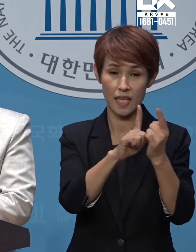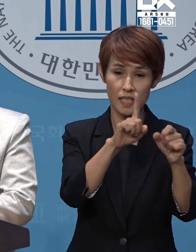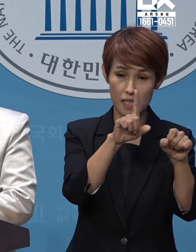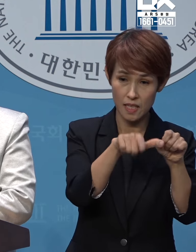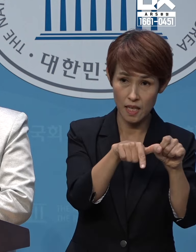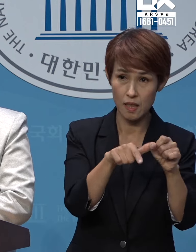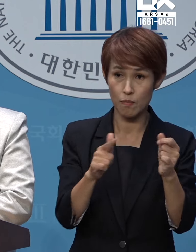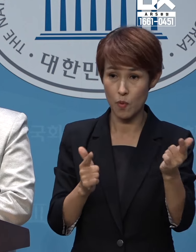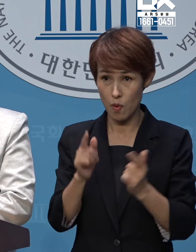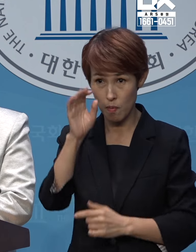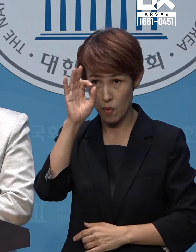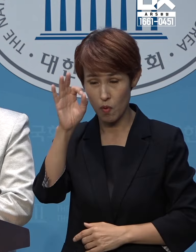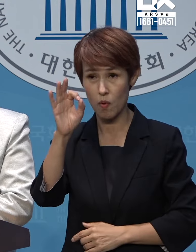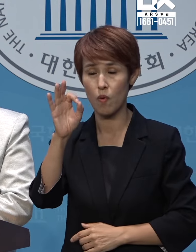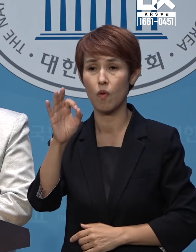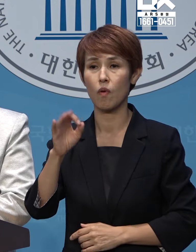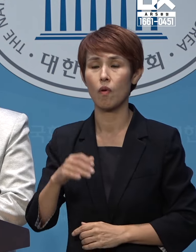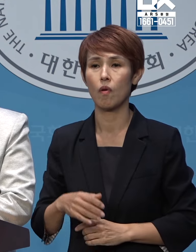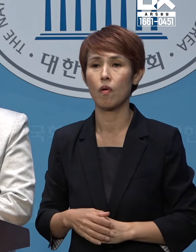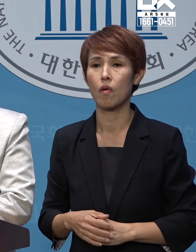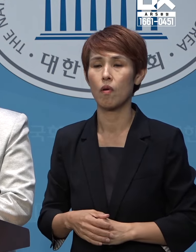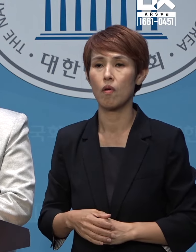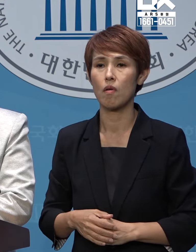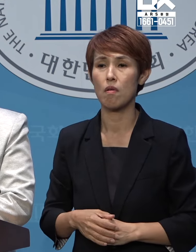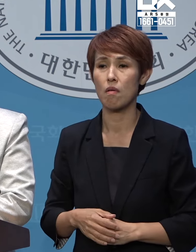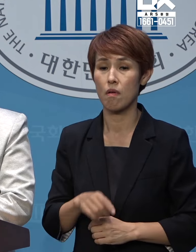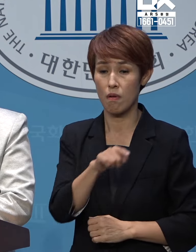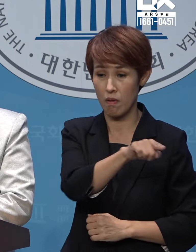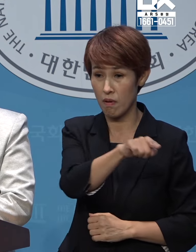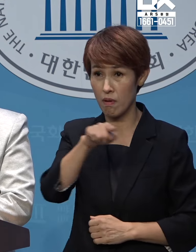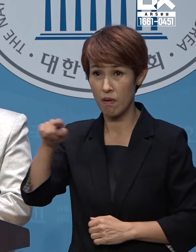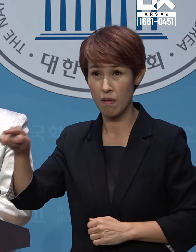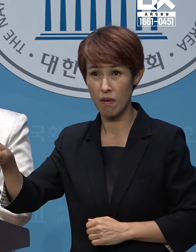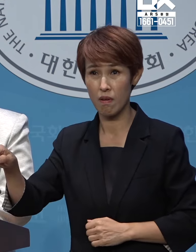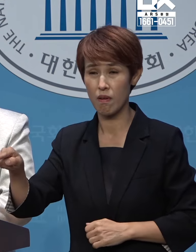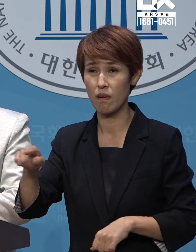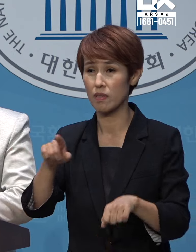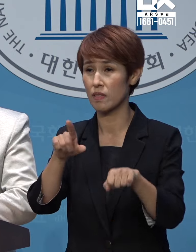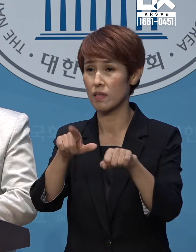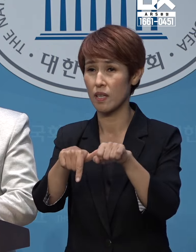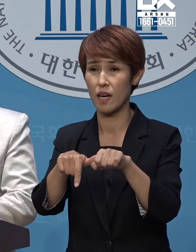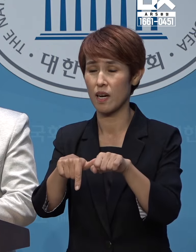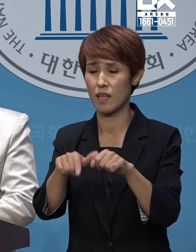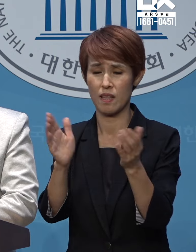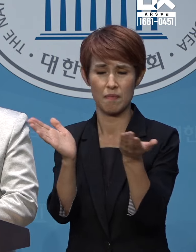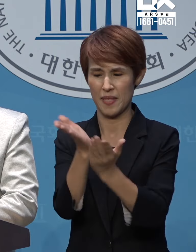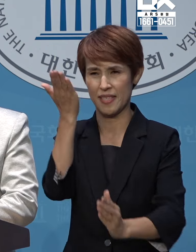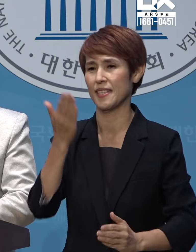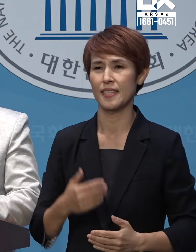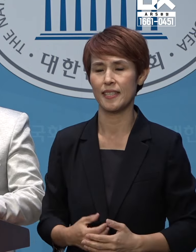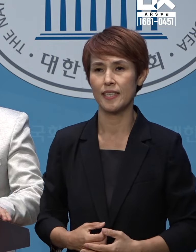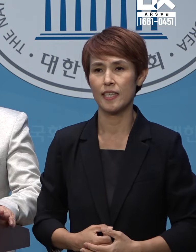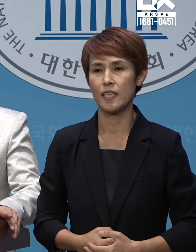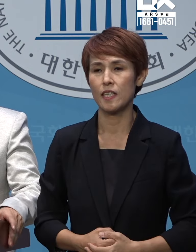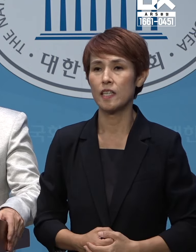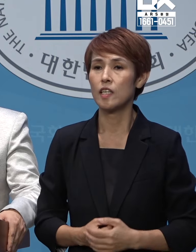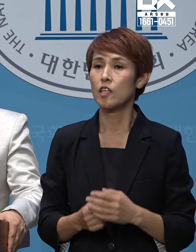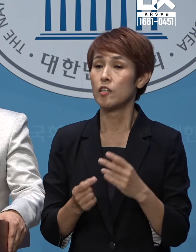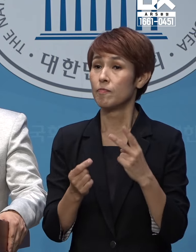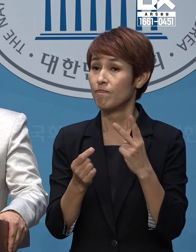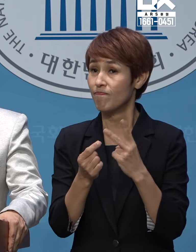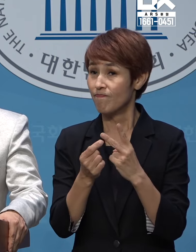때 용산에서 비행기 타고 날라오지 않은 이상 그 시간이 일치하지 않고요 두